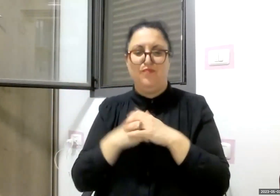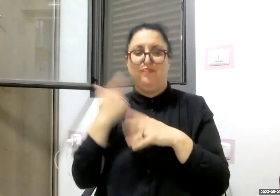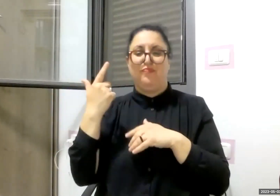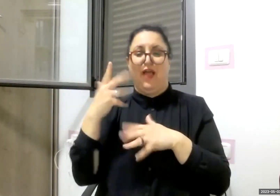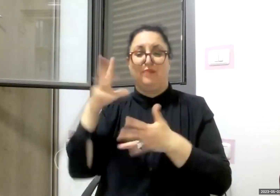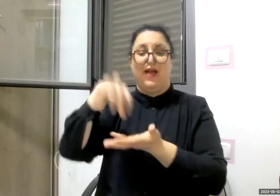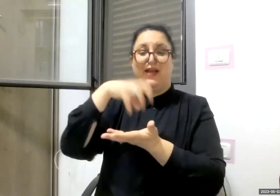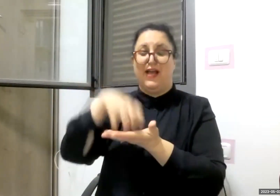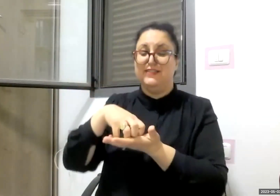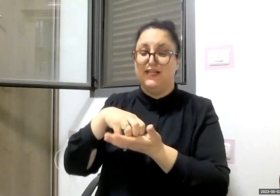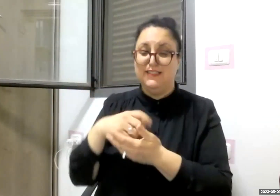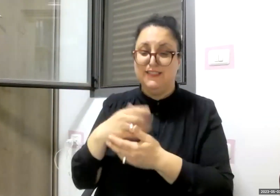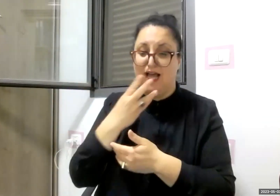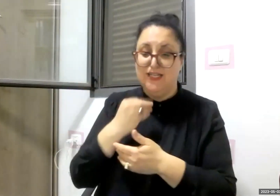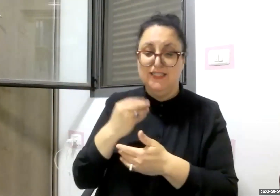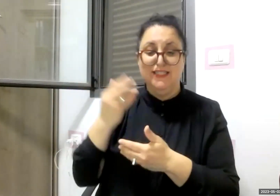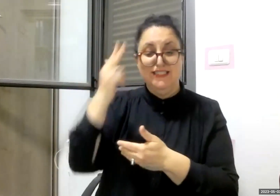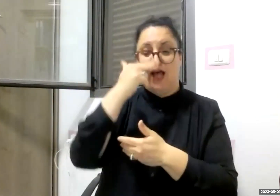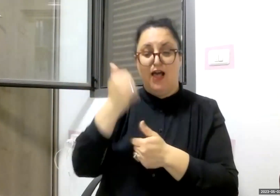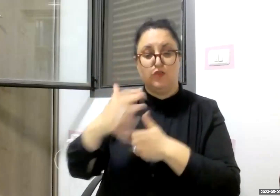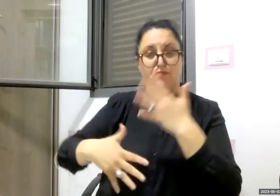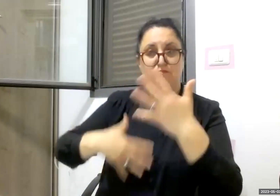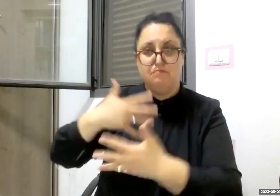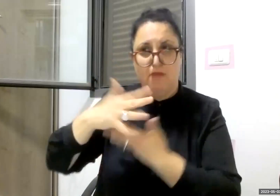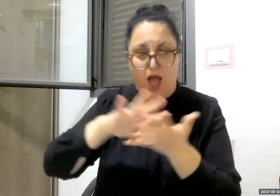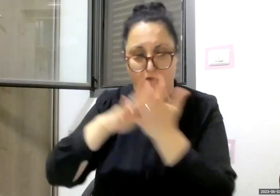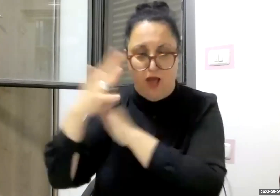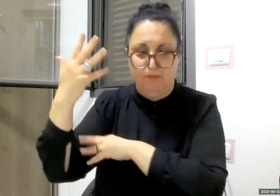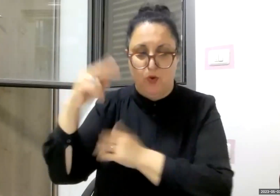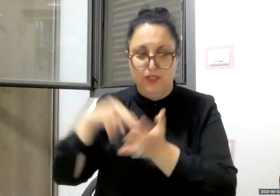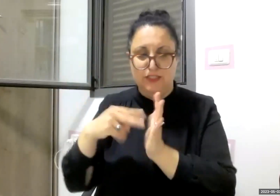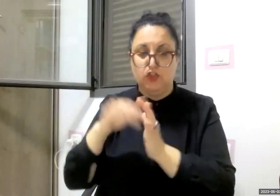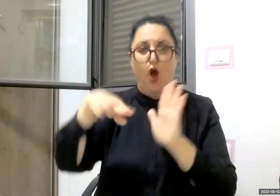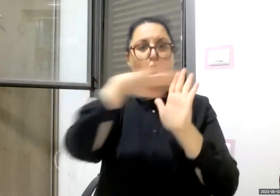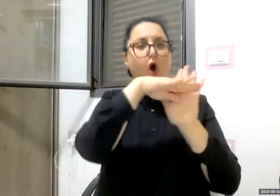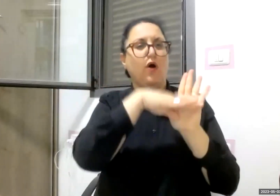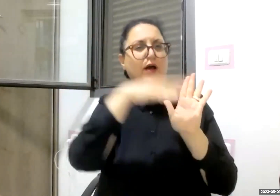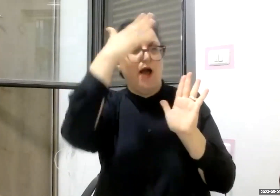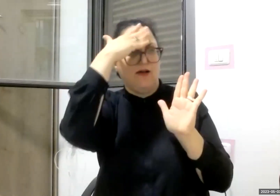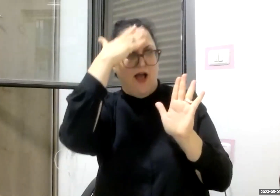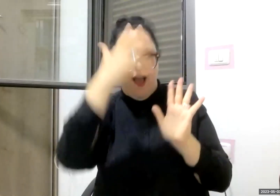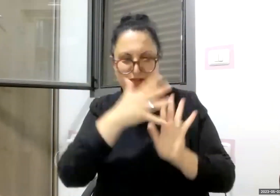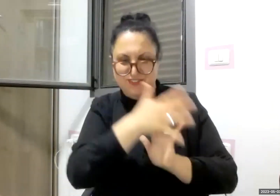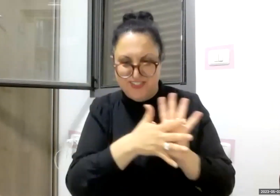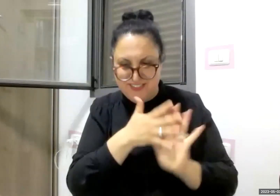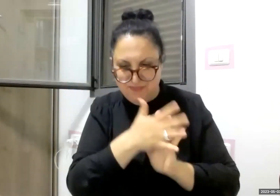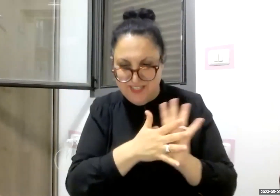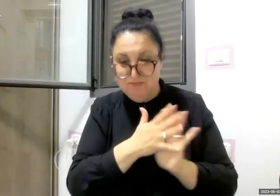להכיר בשונות שלנו. המרכז הישראלי ניסה לעשות מהלך פוליטי של חוק של